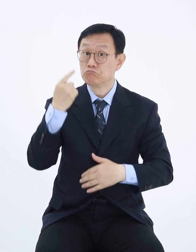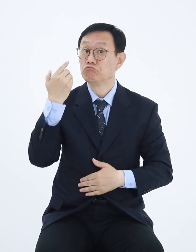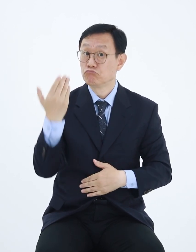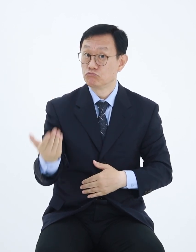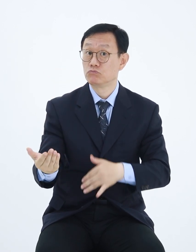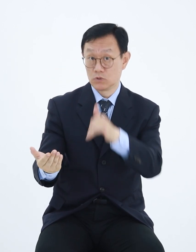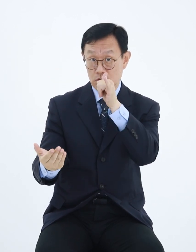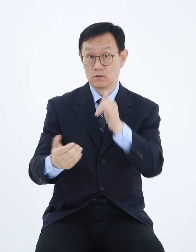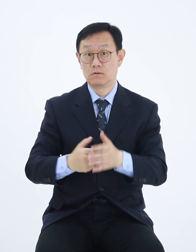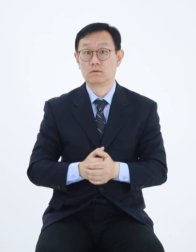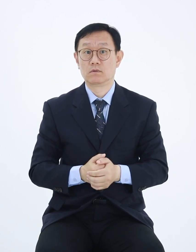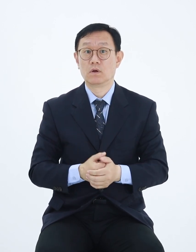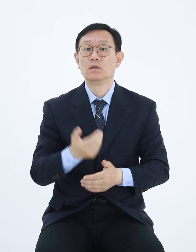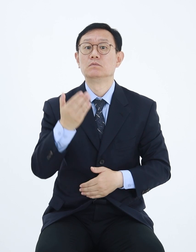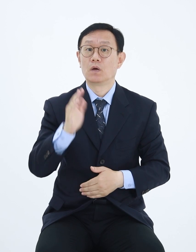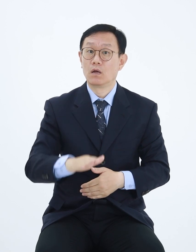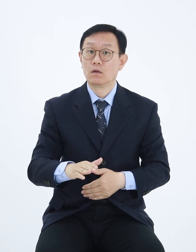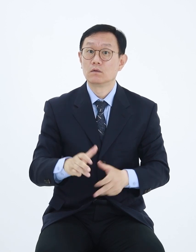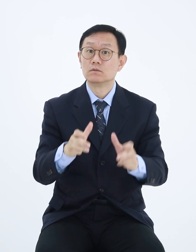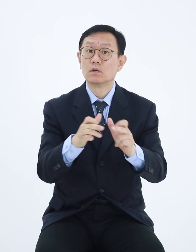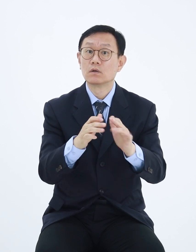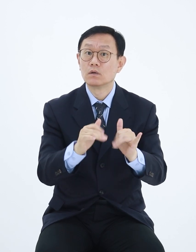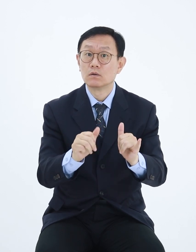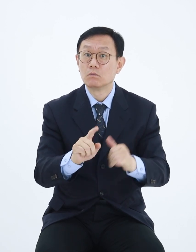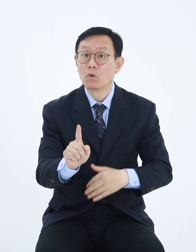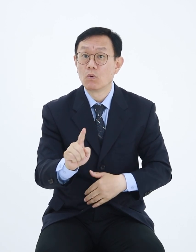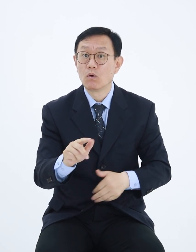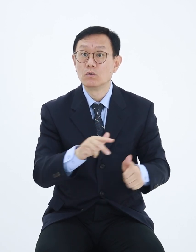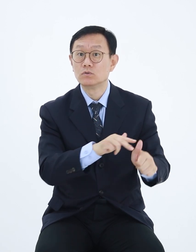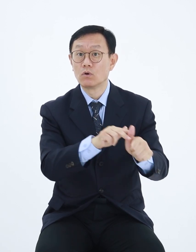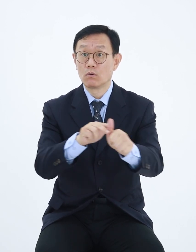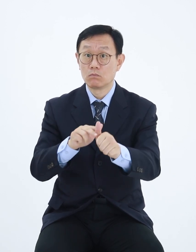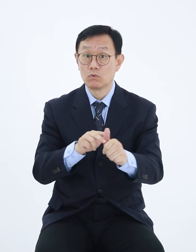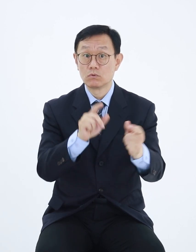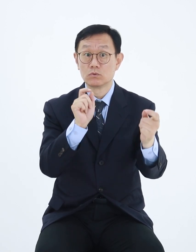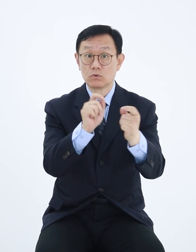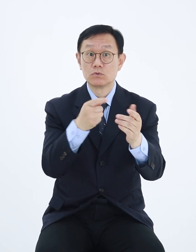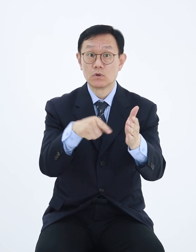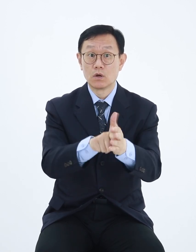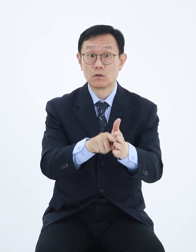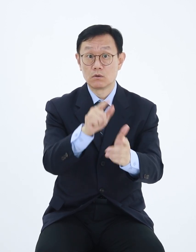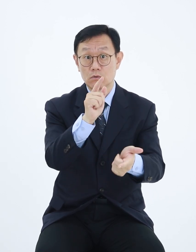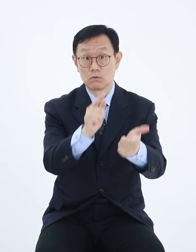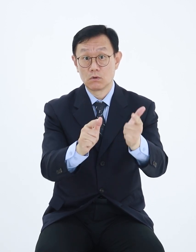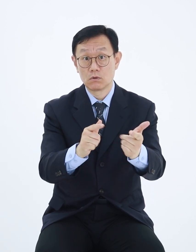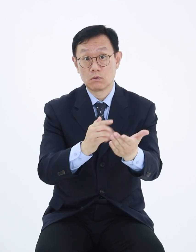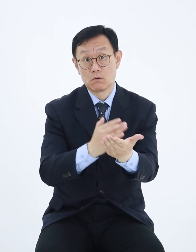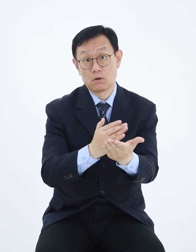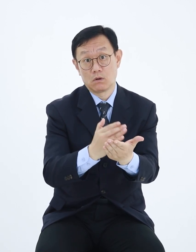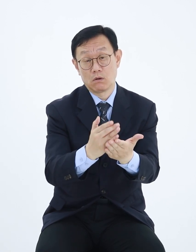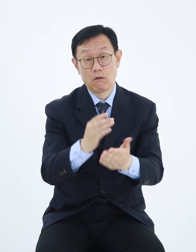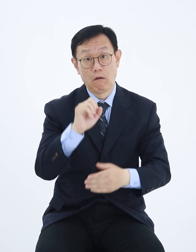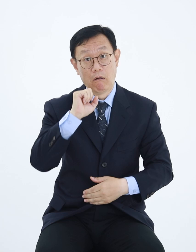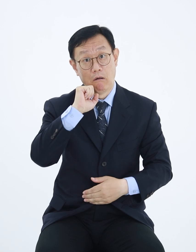합니다. 하지만 장애인에게는 정보에 접근하기 위한 이런 일련의 과정이 무척 어려운 일일 수